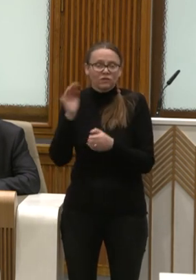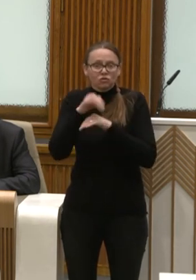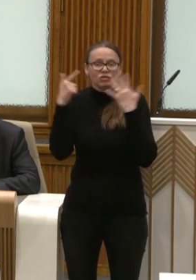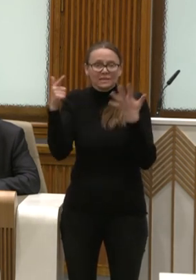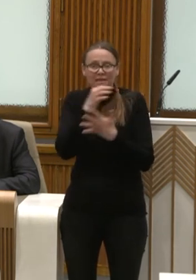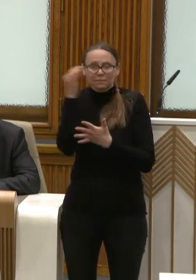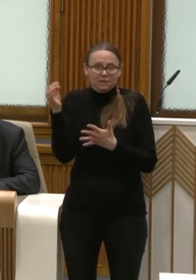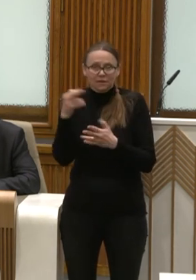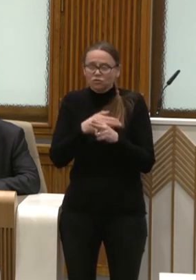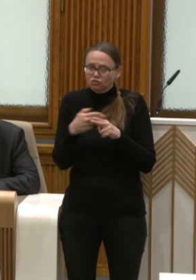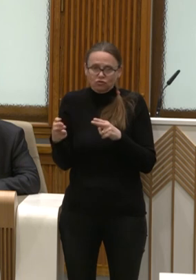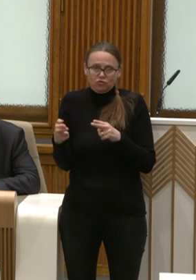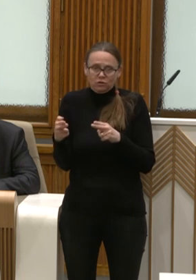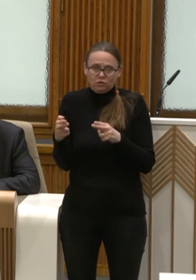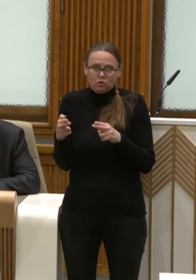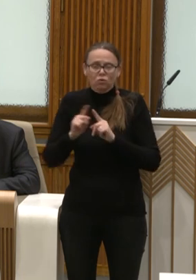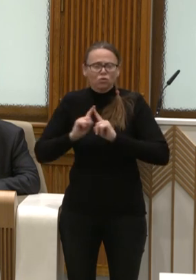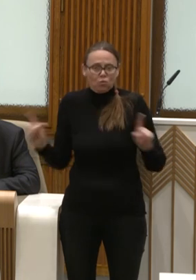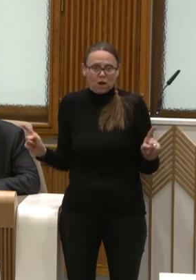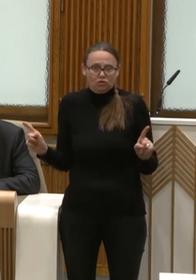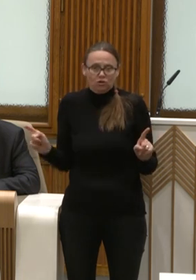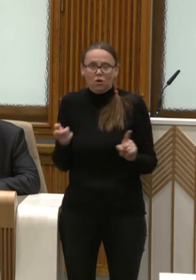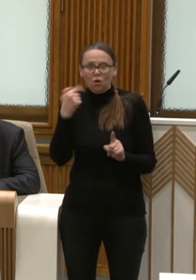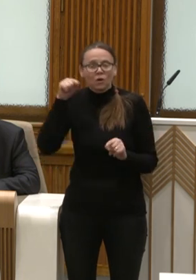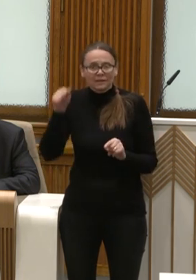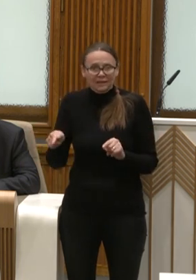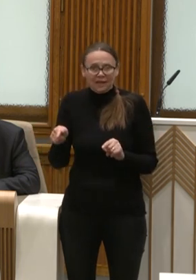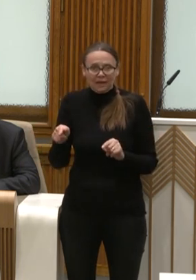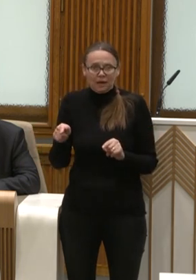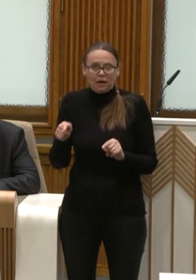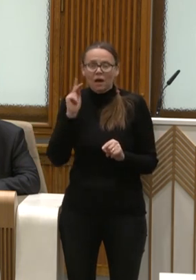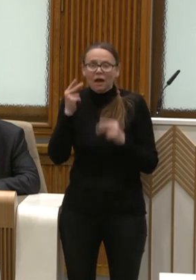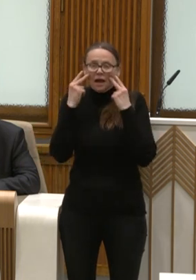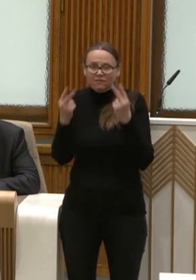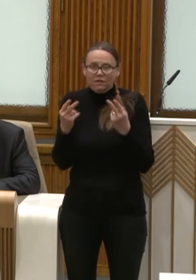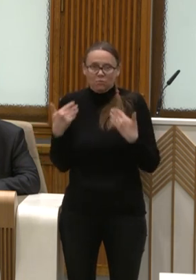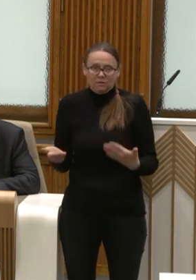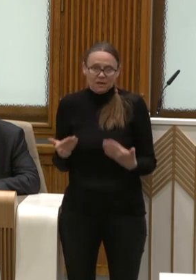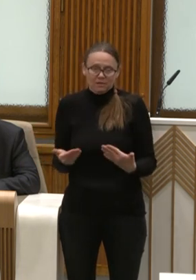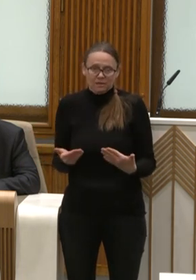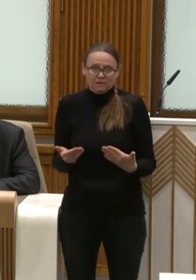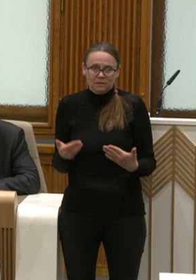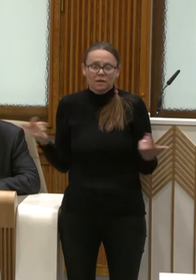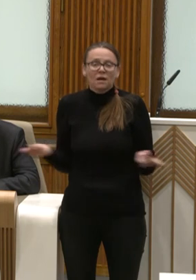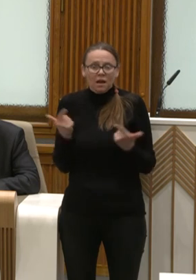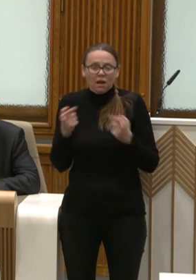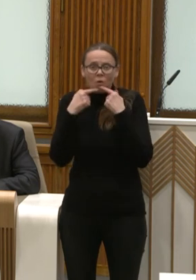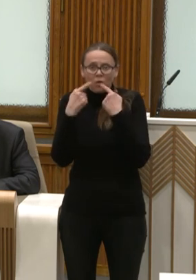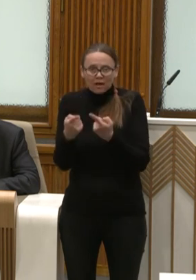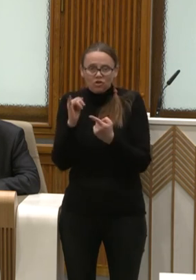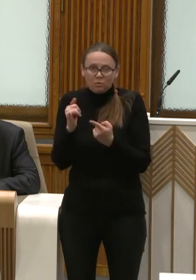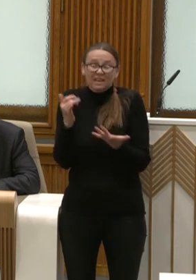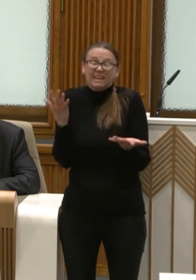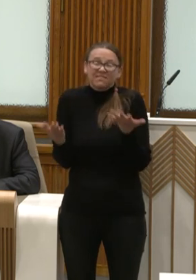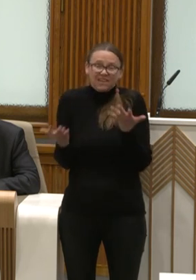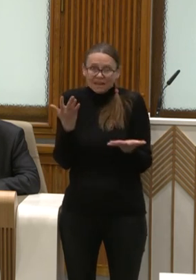7 dni popolnoma drugačen od tega, kar vidimo danes. Lahko celo rečemo, da je zelo